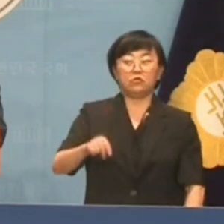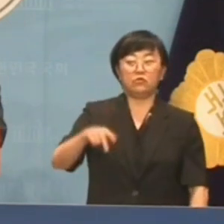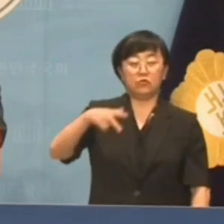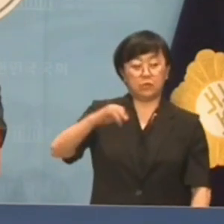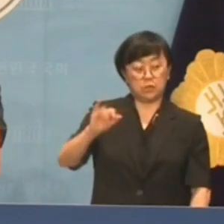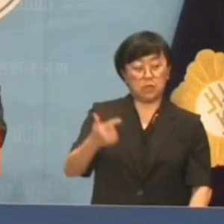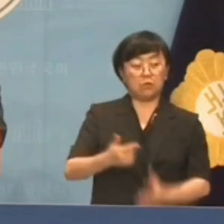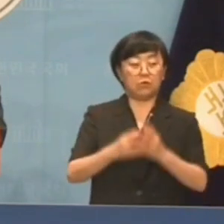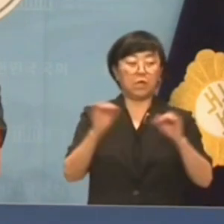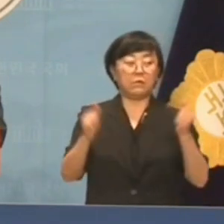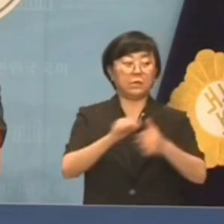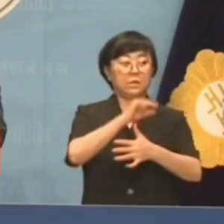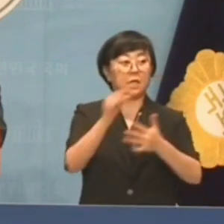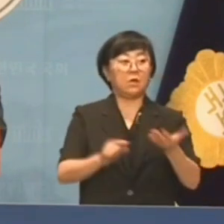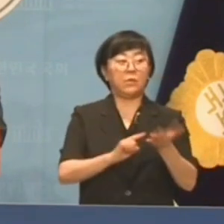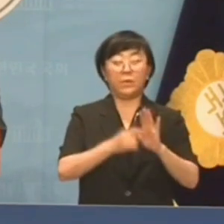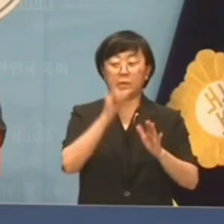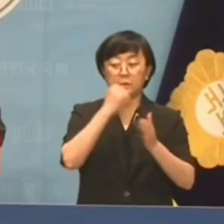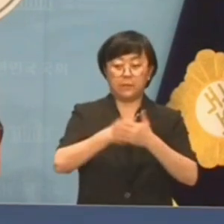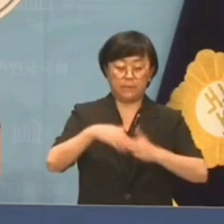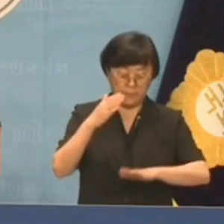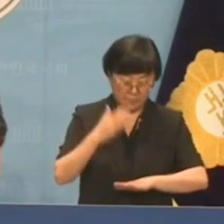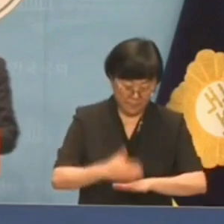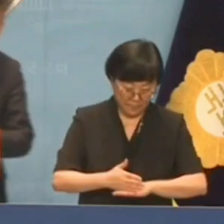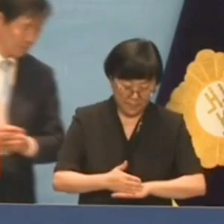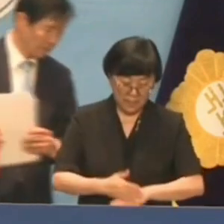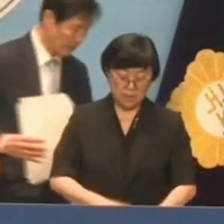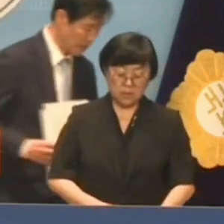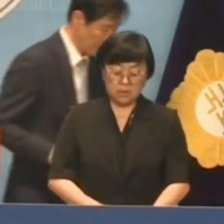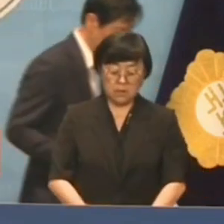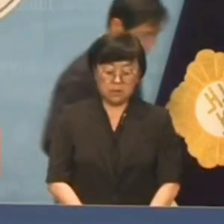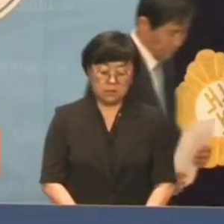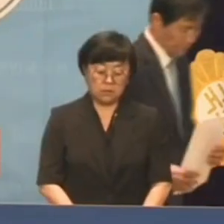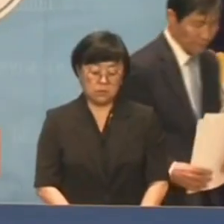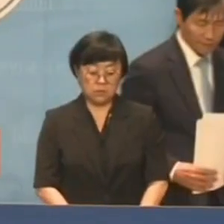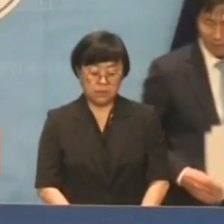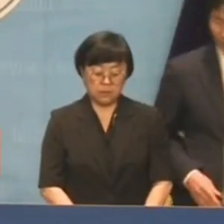의원님께서 차례로 발표하시겠습니다. 감사합니다.